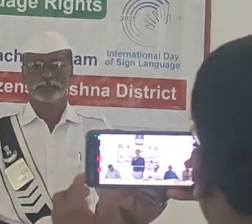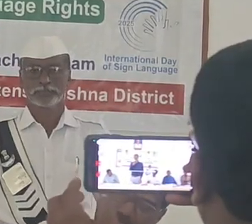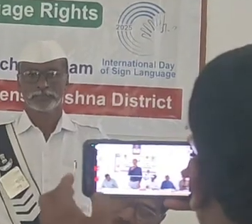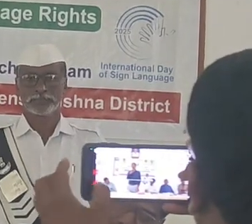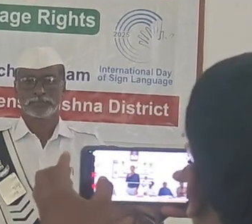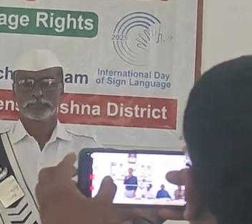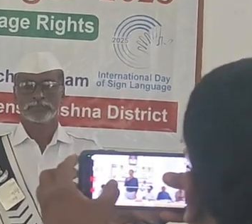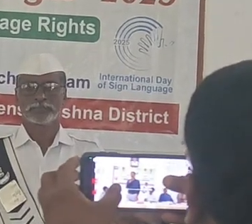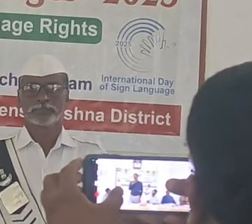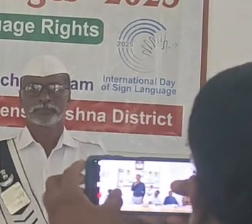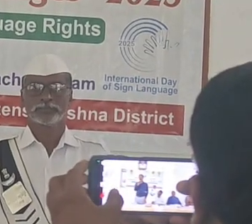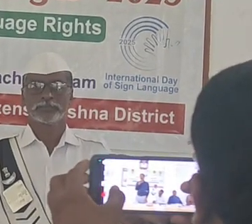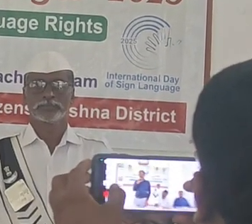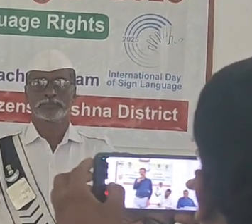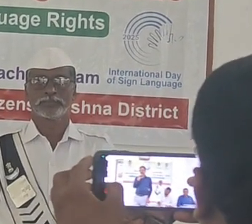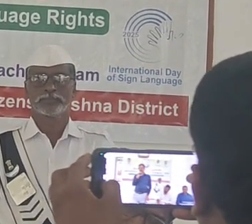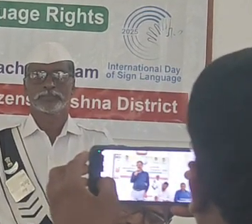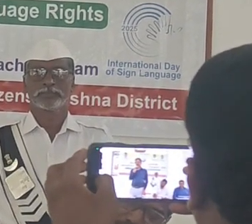దినోత్సవం,